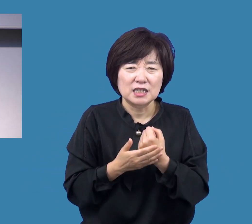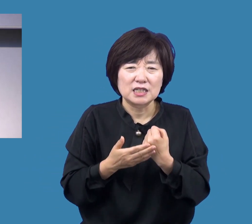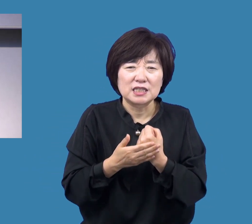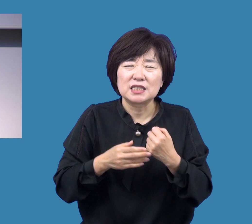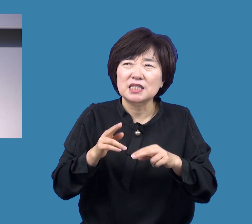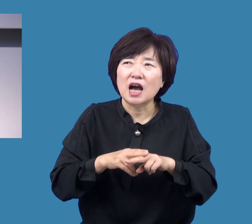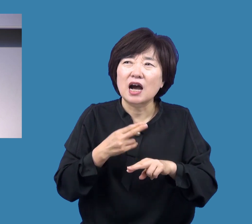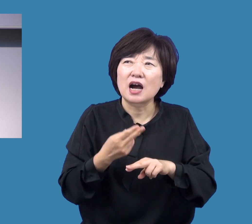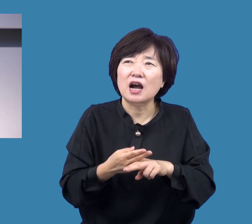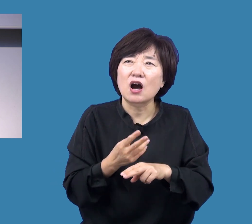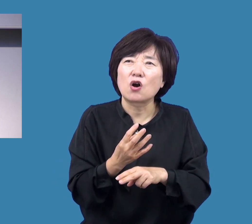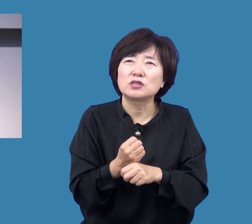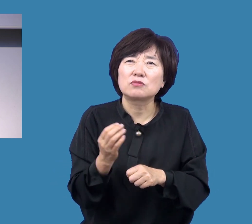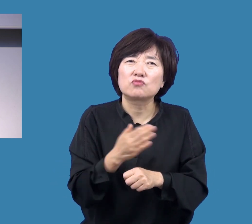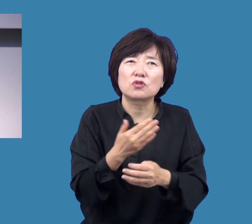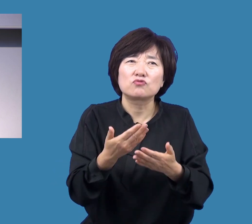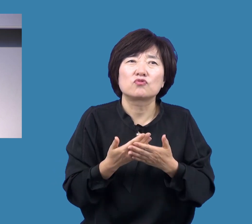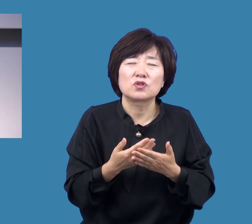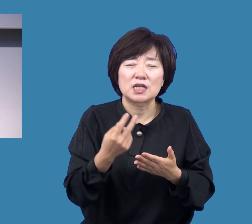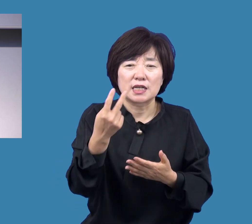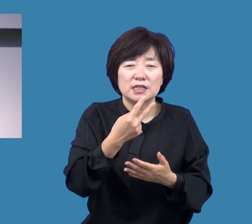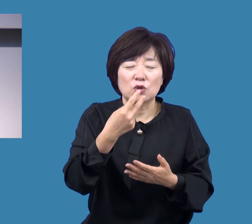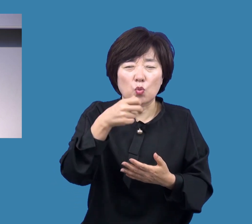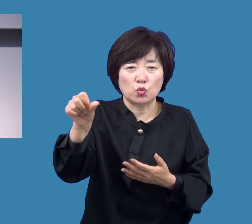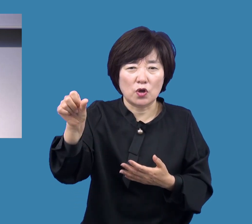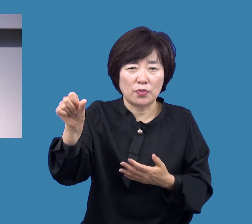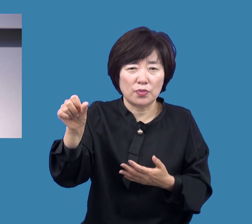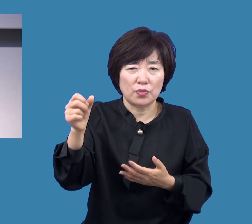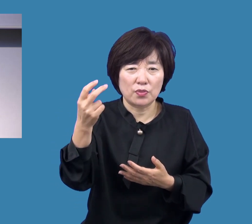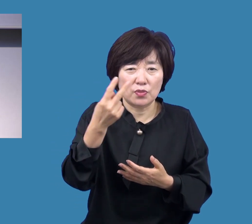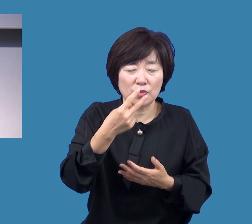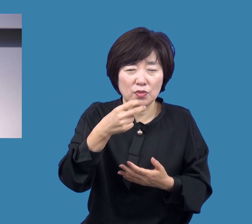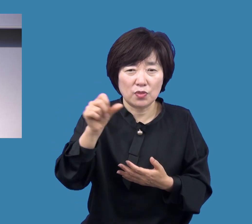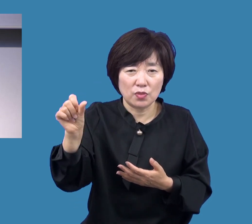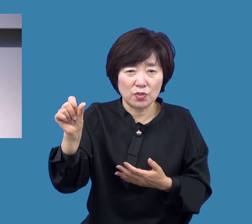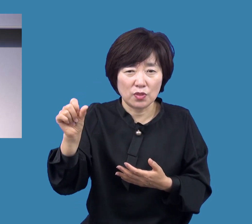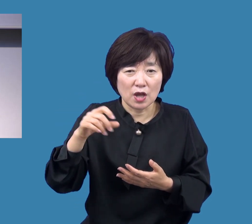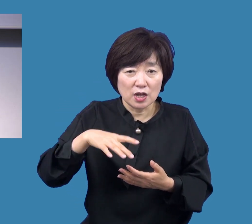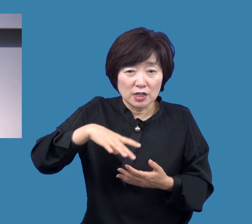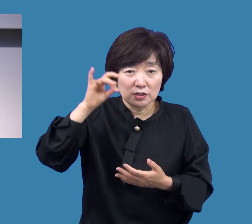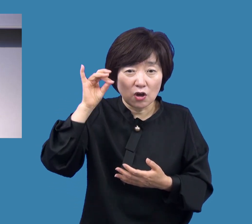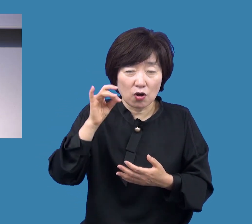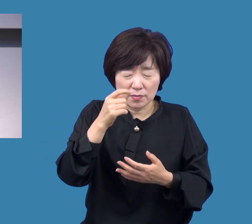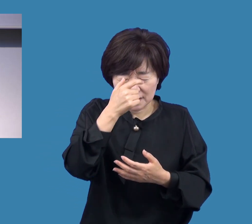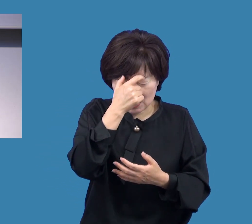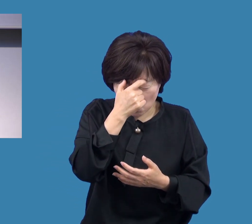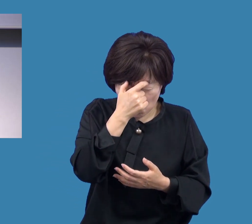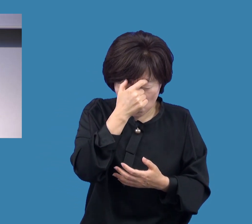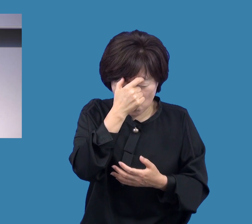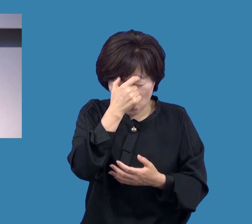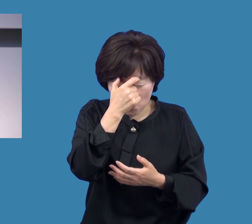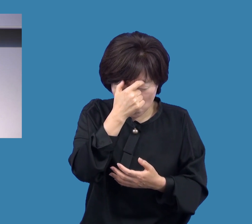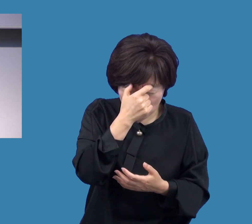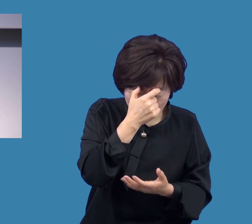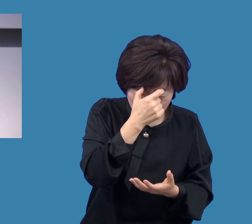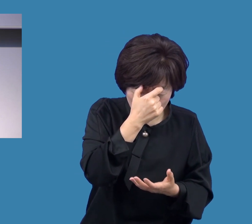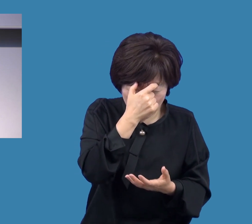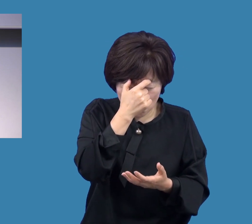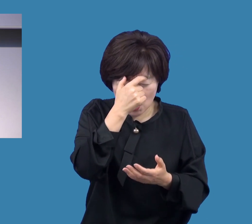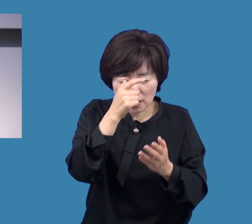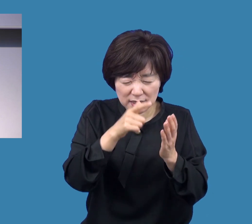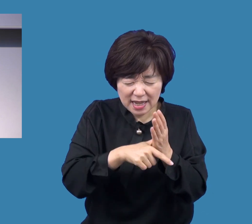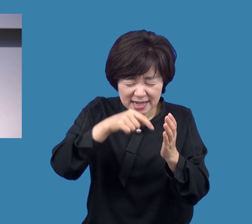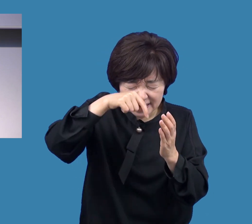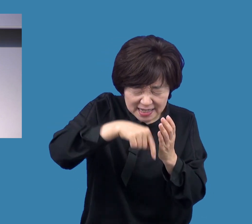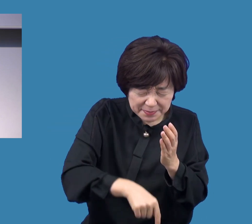언제부터 부어졌냐면 2005년도였던 거를 기억해요. 제가 그때 처음으로 기도 사역을 가면서 이제 기도하고 있었는데